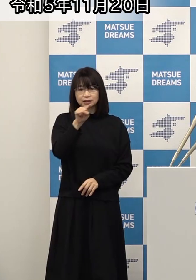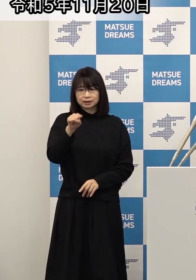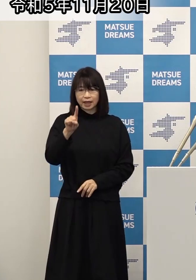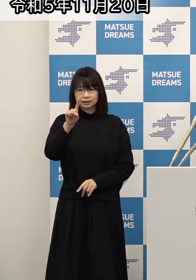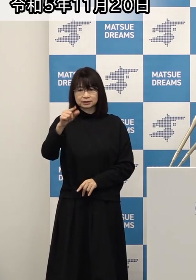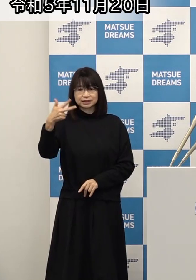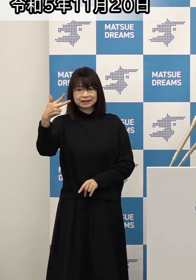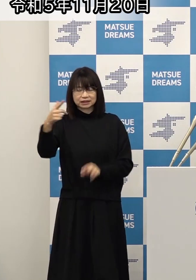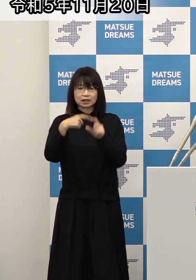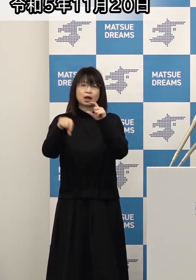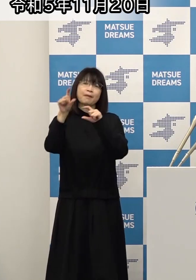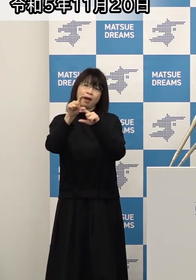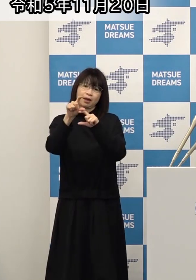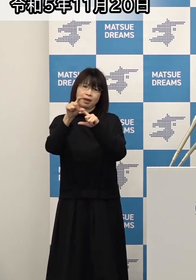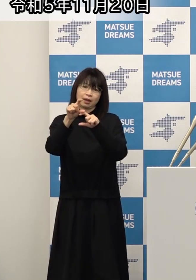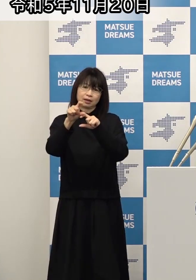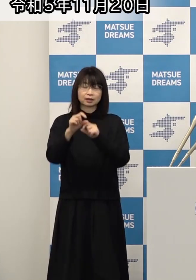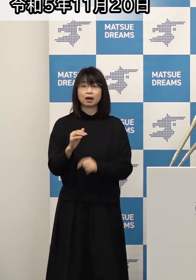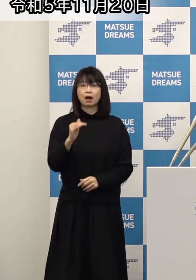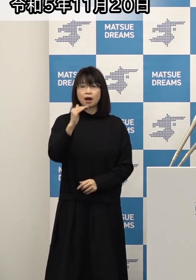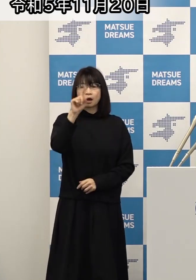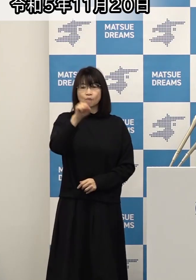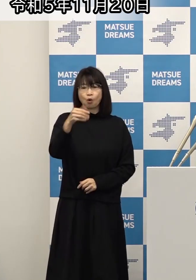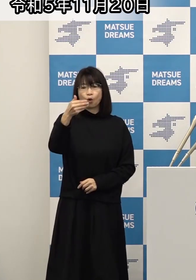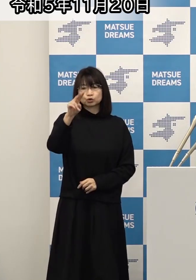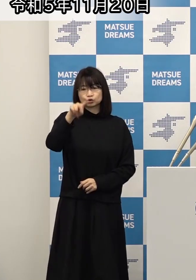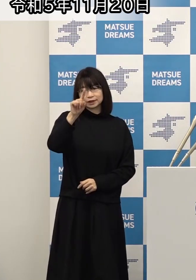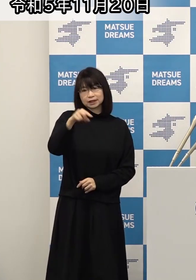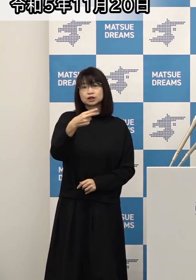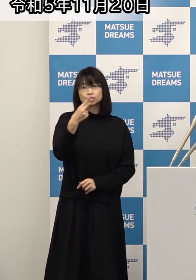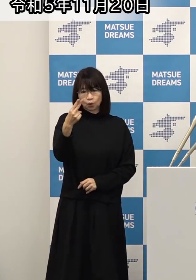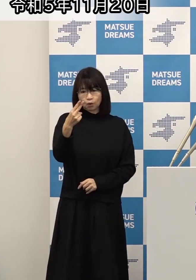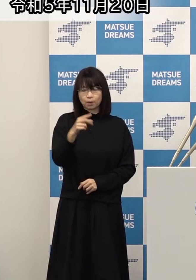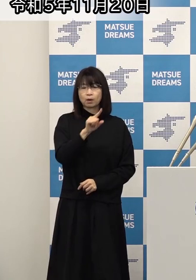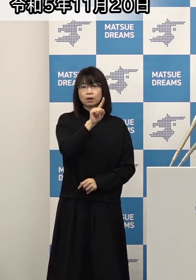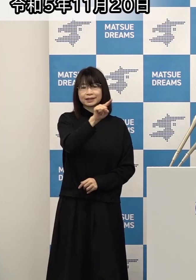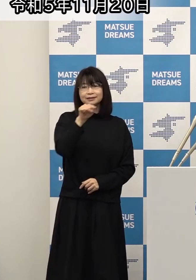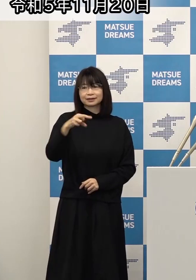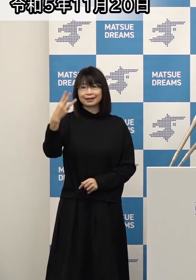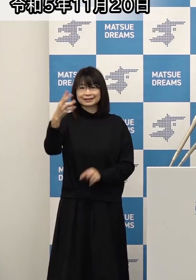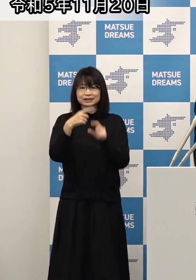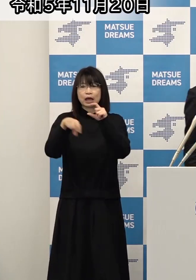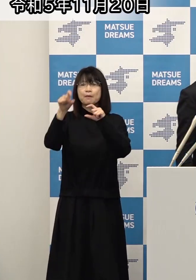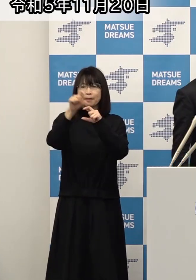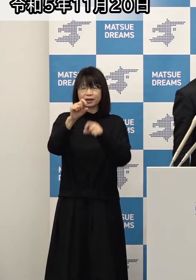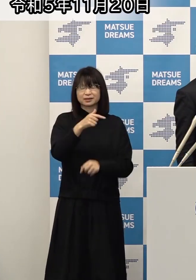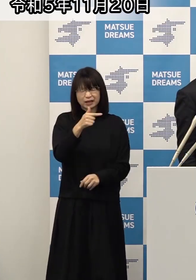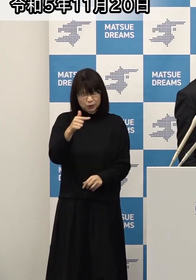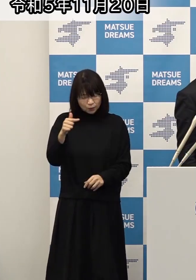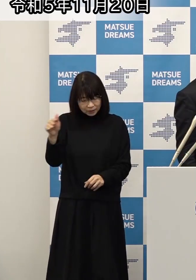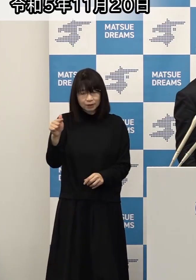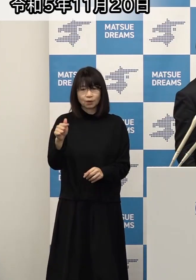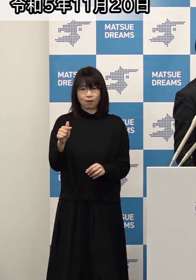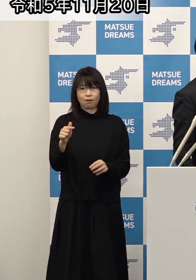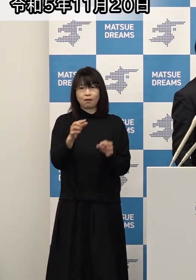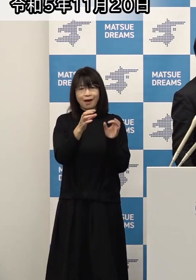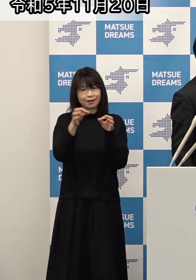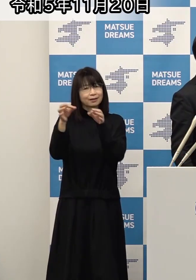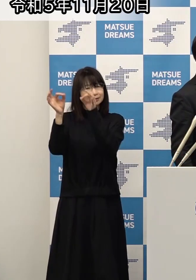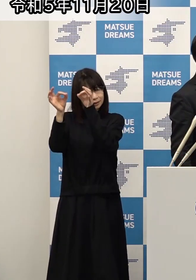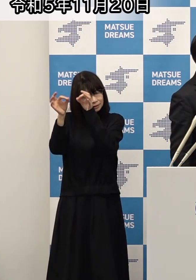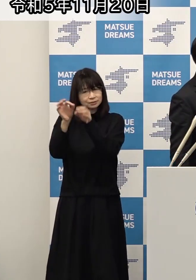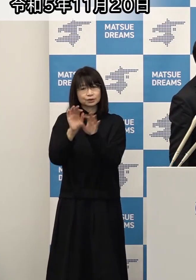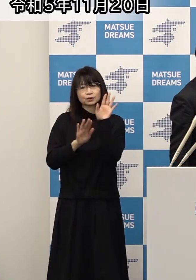っていると、生コンクリートは 1.3 倍になっているといった資材価格の高騰が見て取れるところでござい